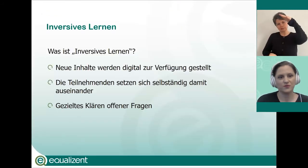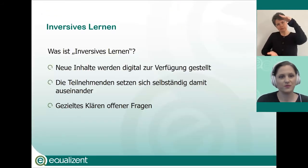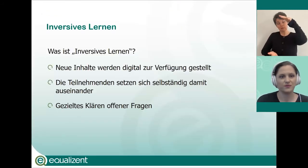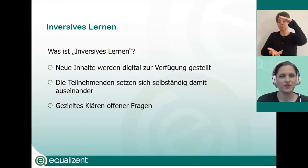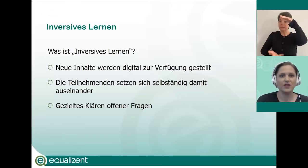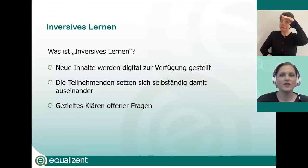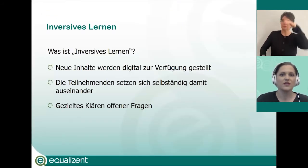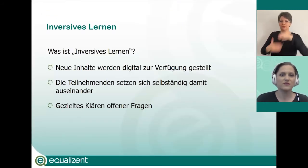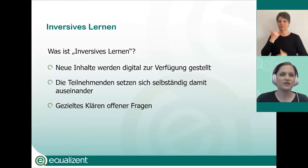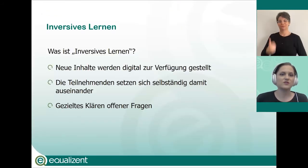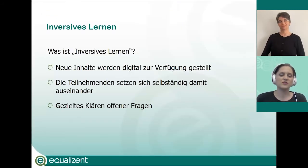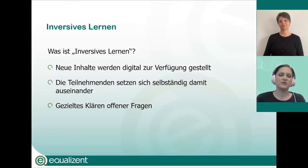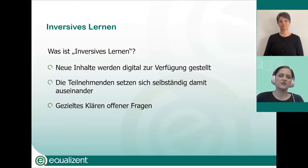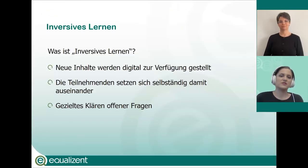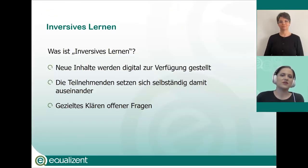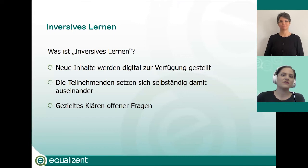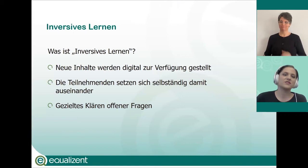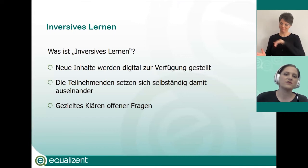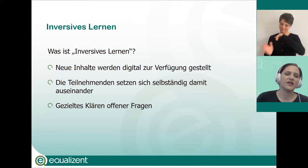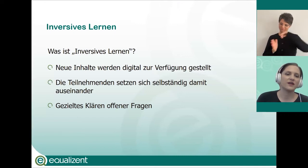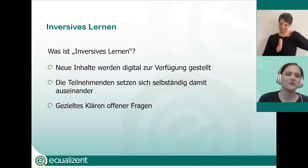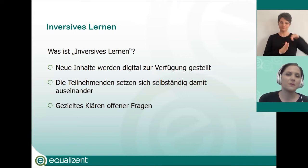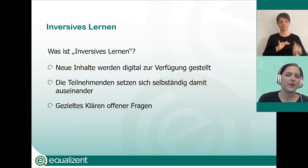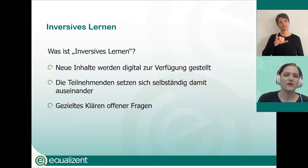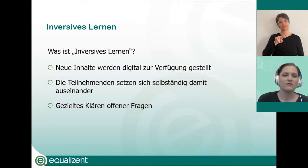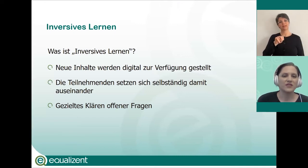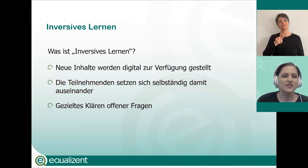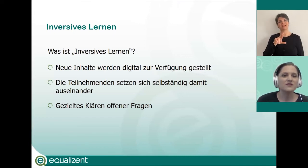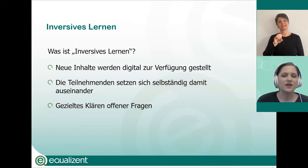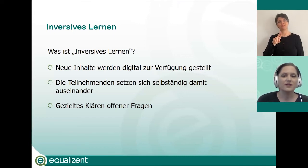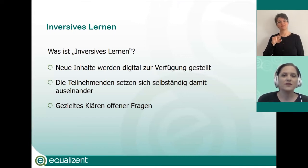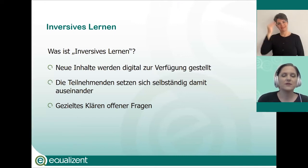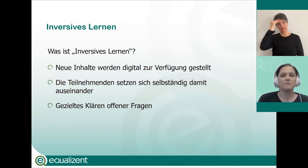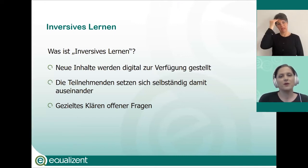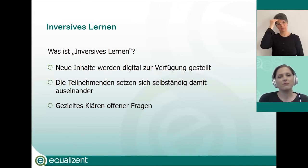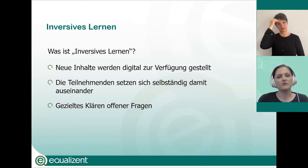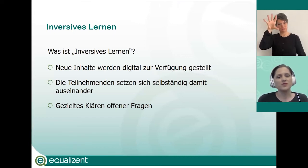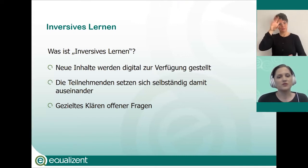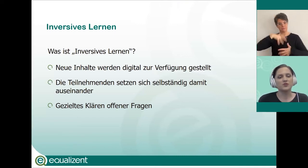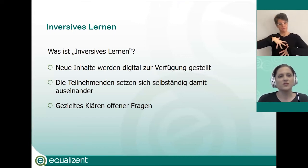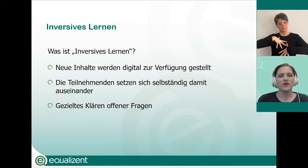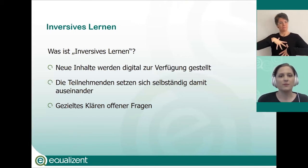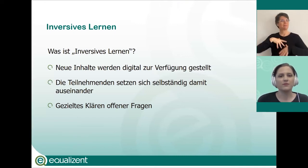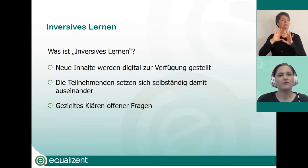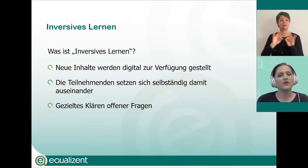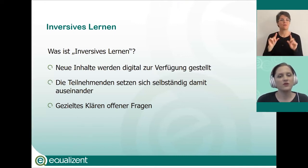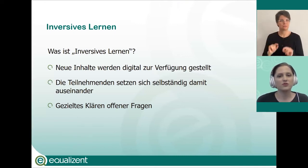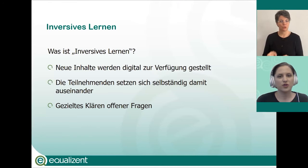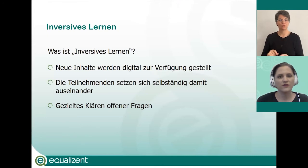recherchieren muss. Jetzt weiter zu unserem intensiven Lernen. Was ist das eigentlich? Bei uns sieht das so aus, wir